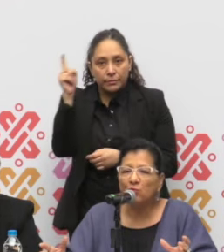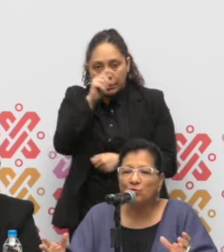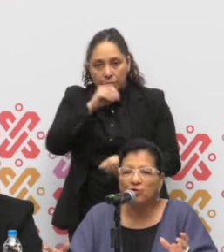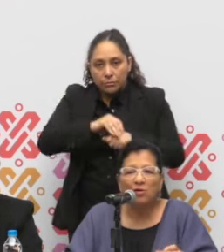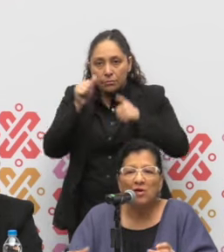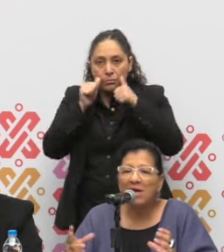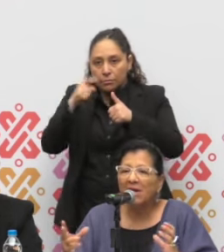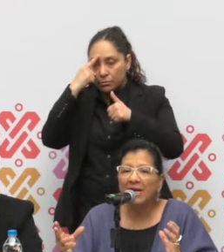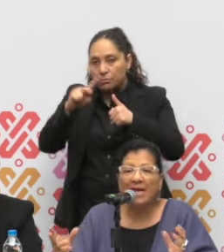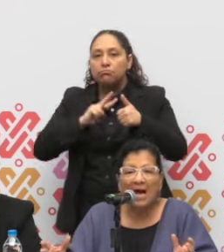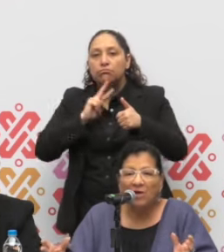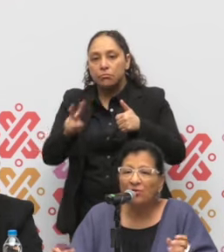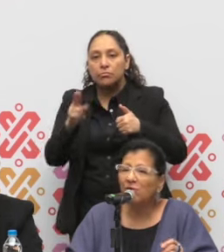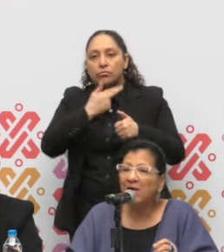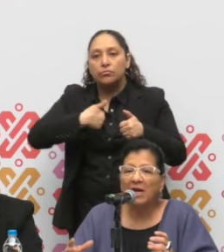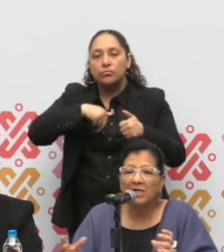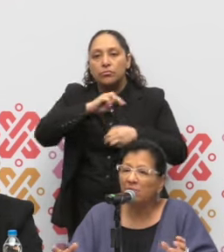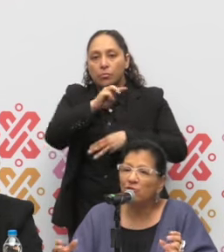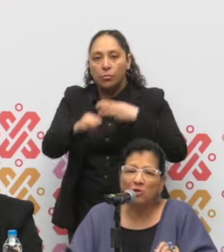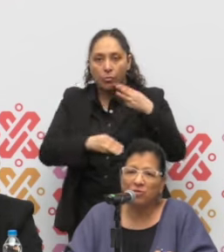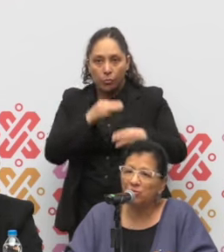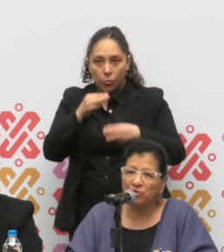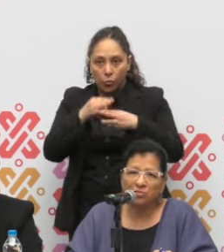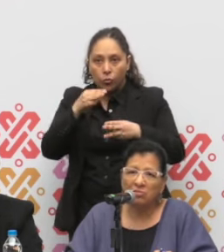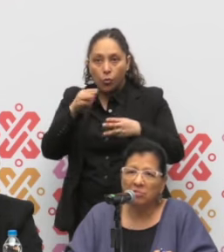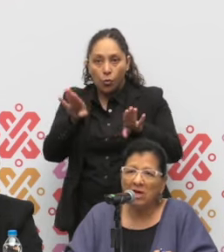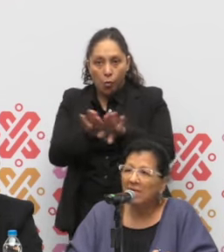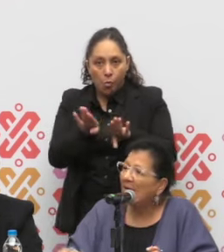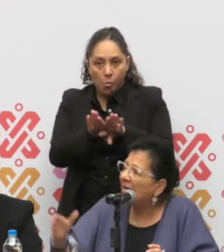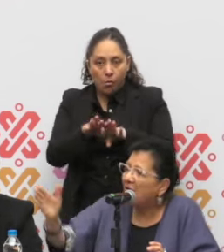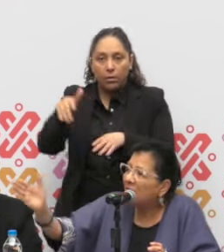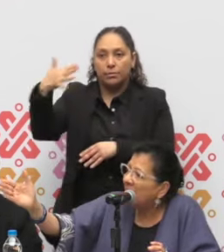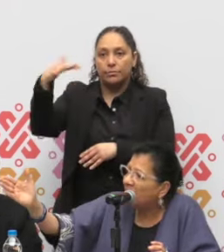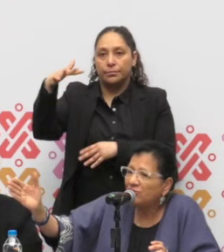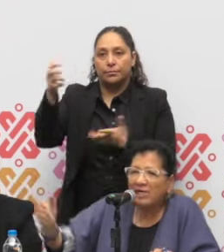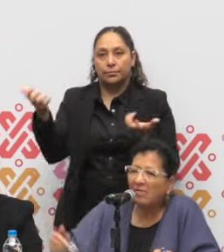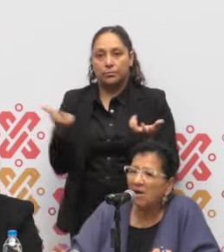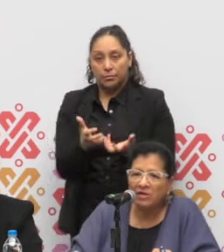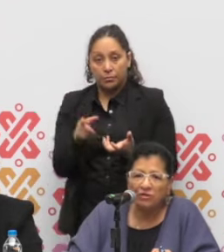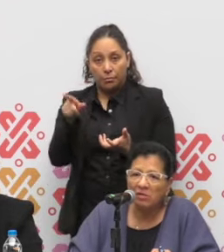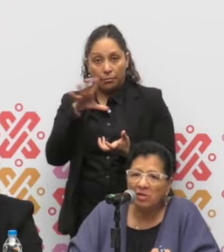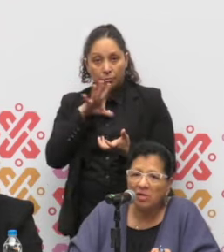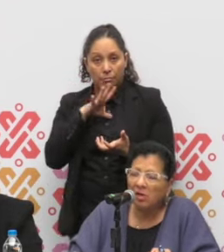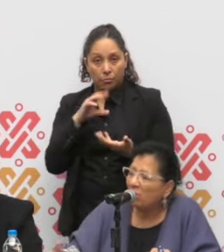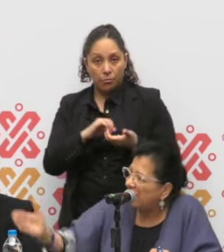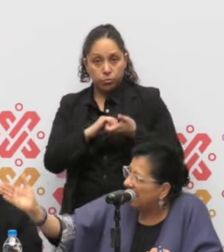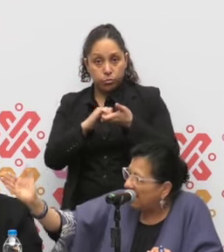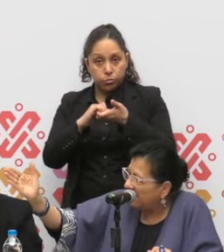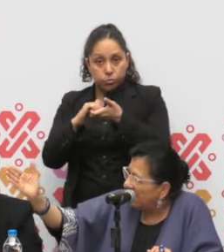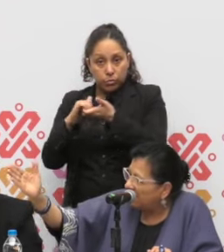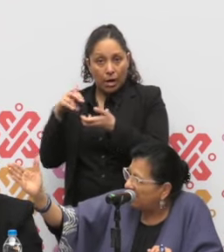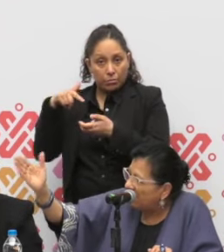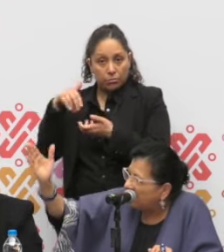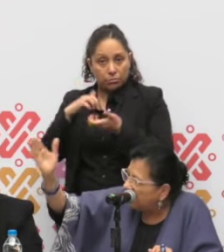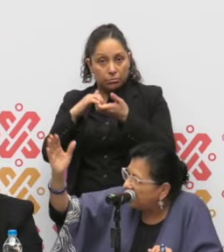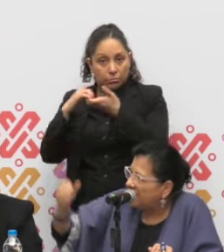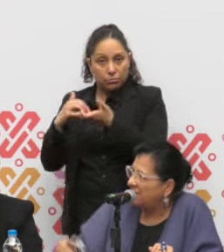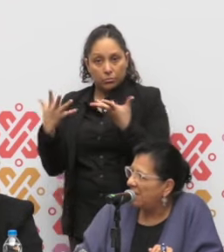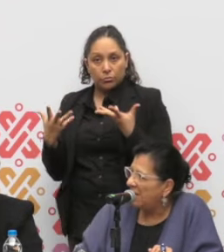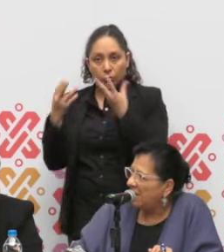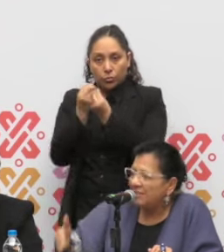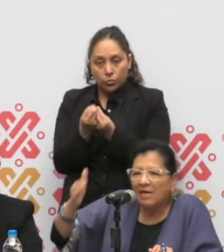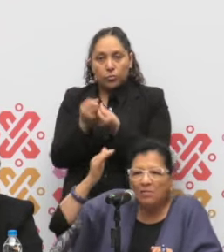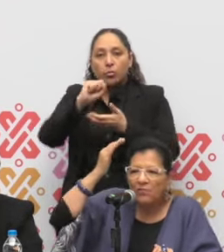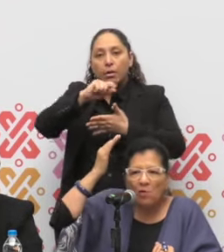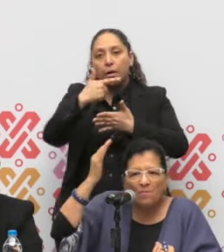Somos un mundo creado en el mundo adulto. Y ahí caminamos de la mano con las agendas